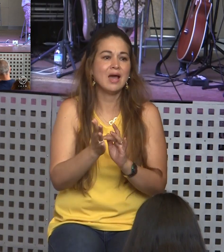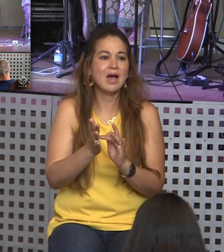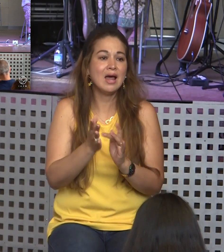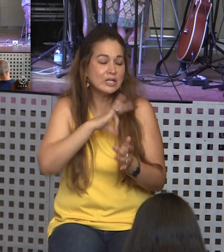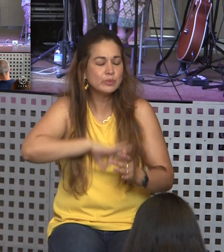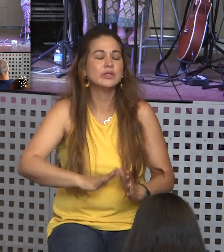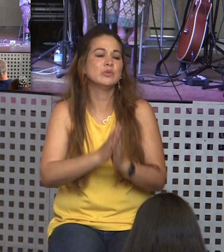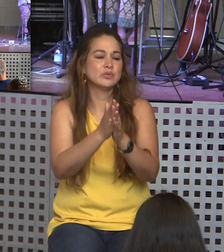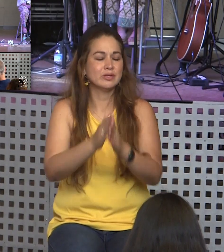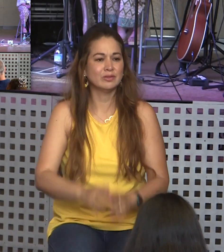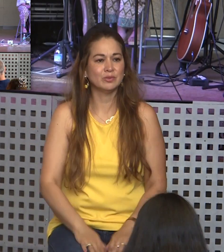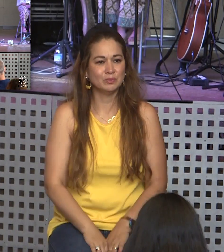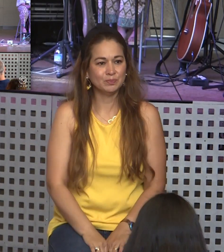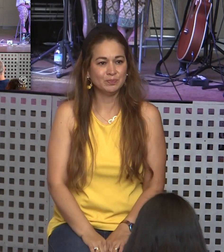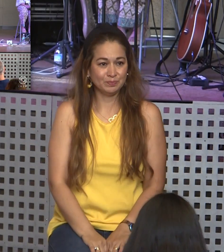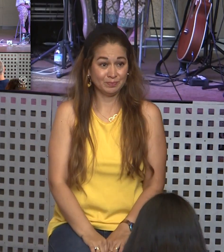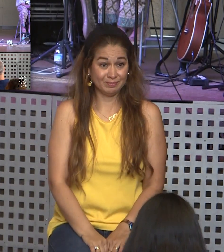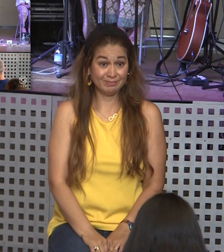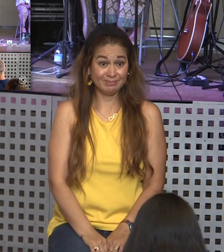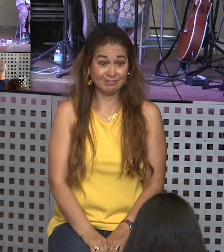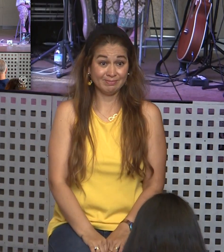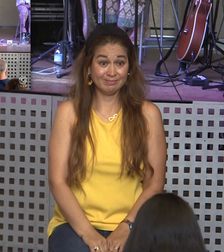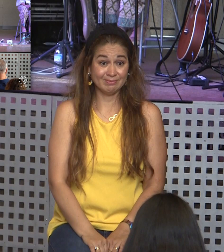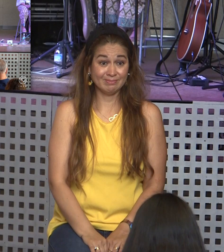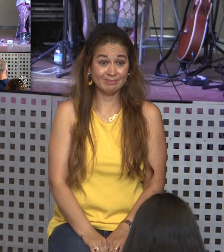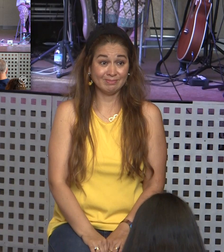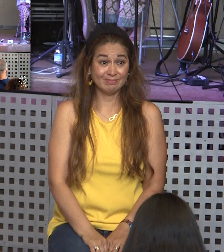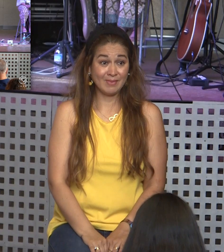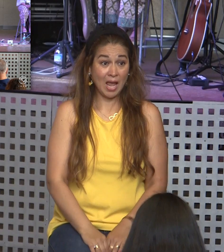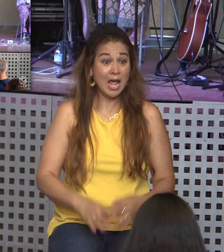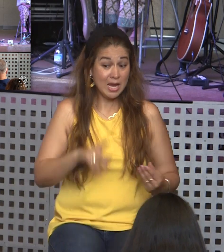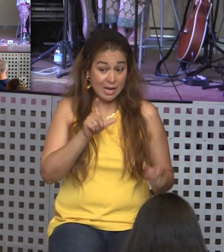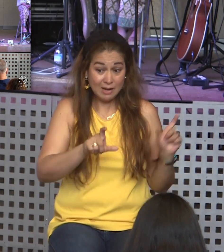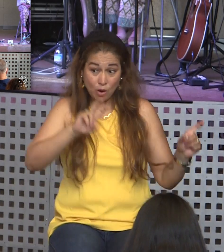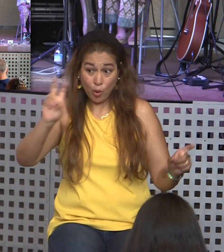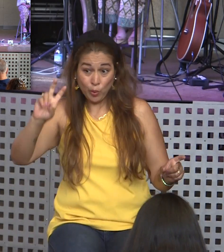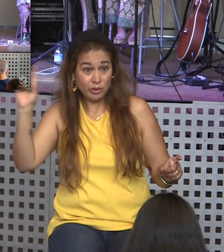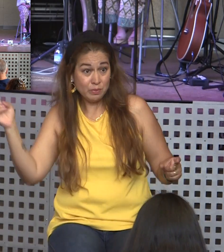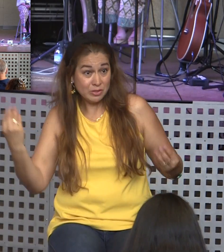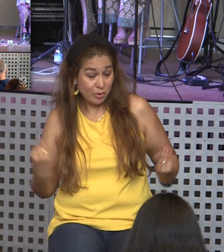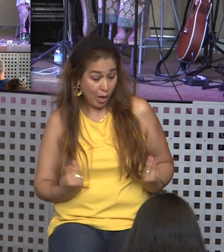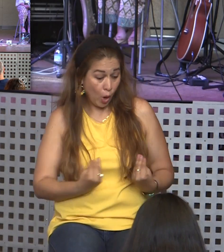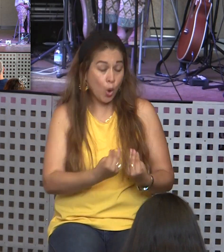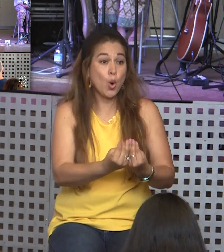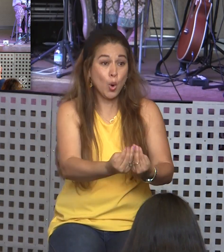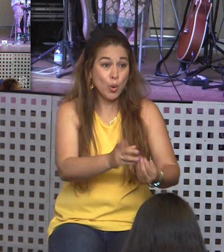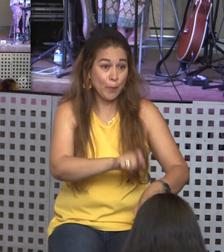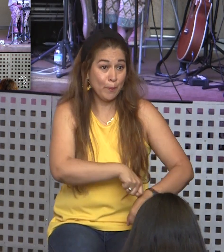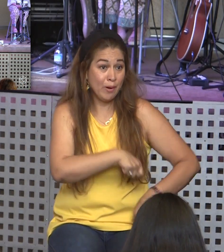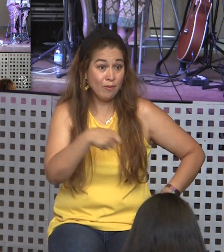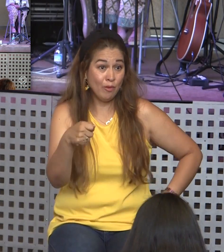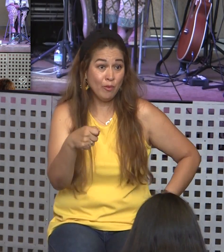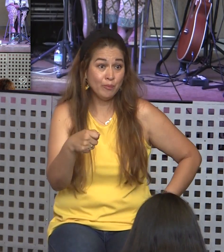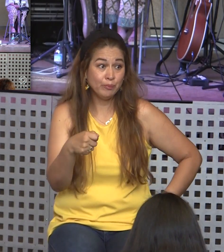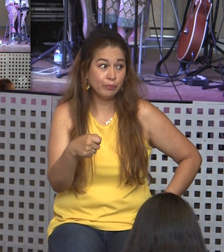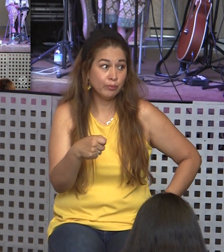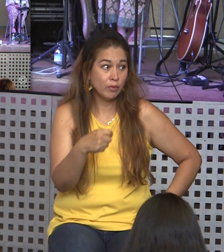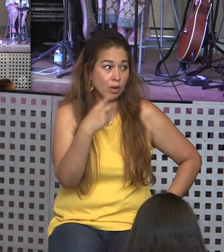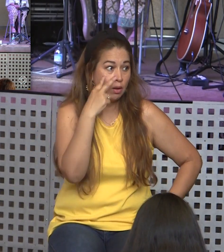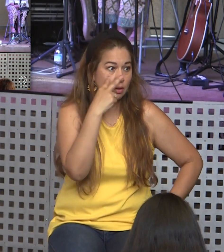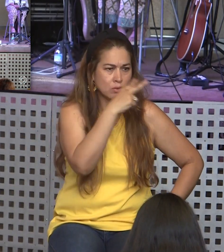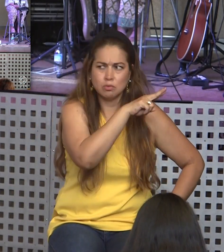quién estaba hablando. No había nadie ahí que estuviera hablando. No veían a nadie en plan